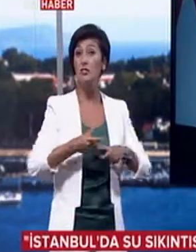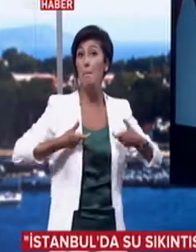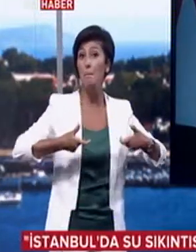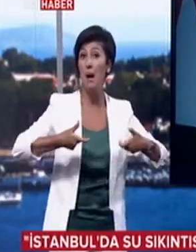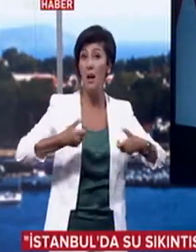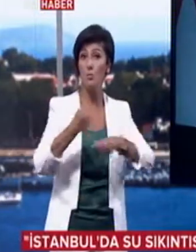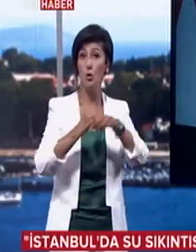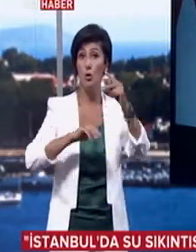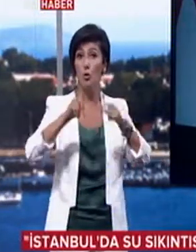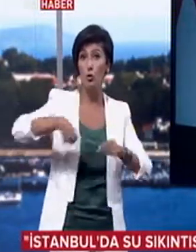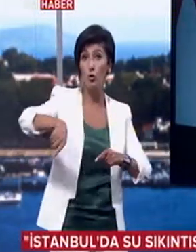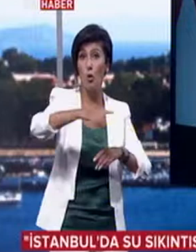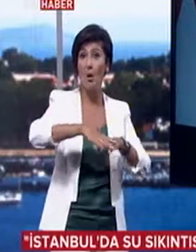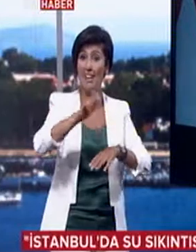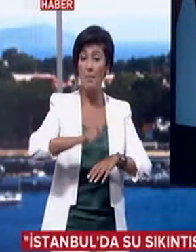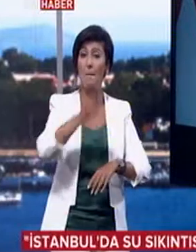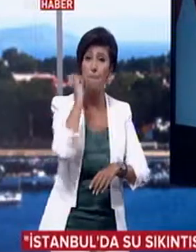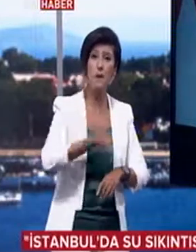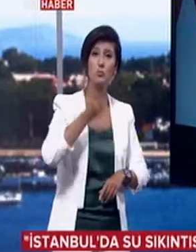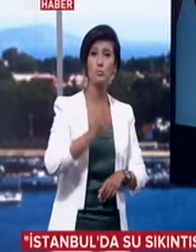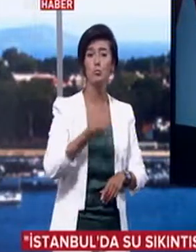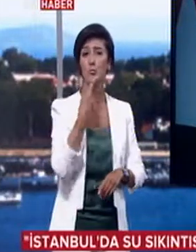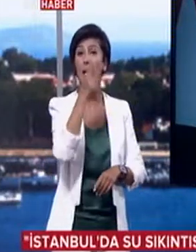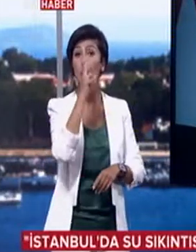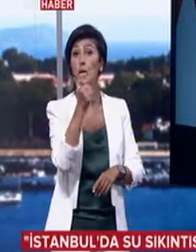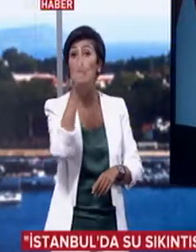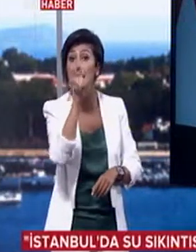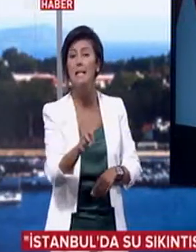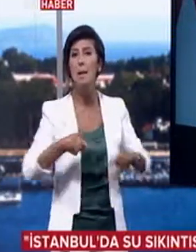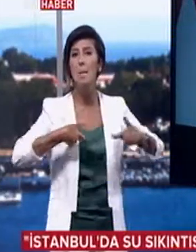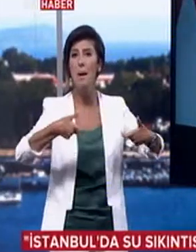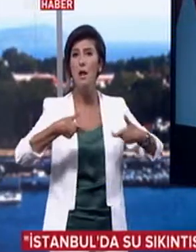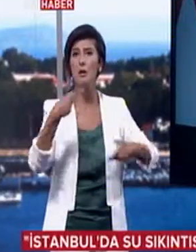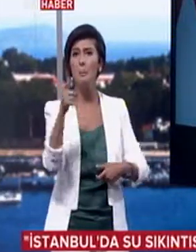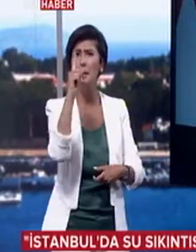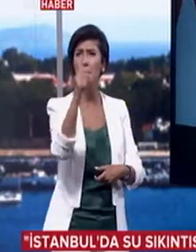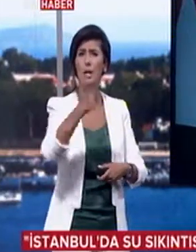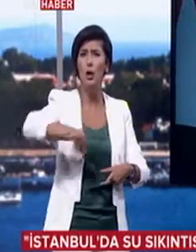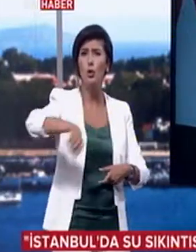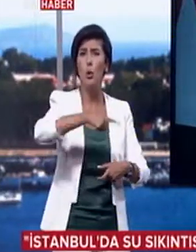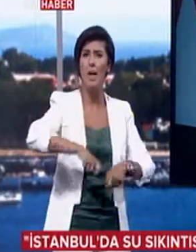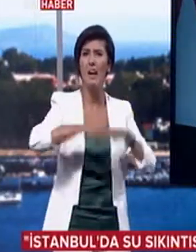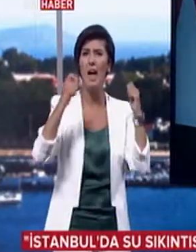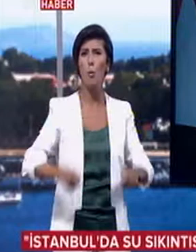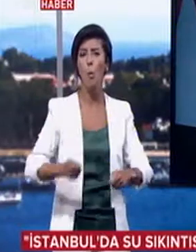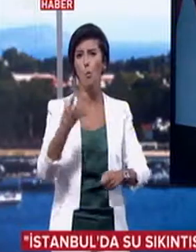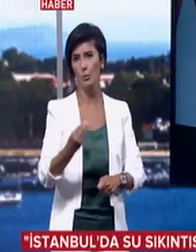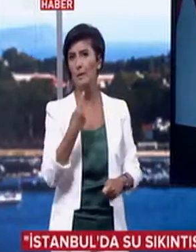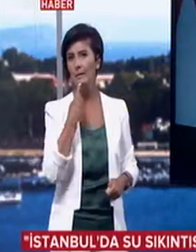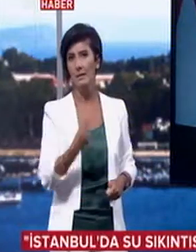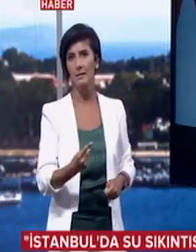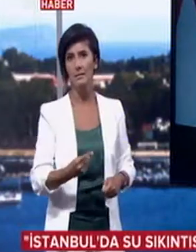bunun için baraj ve gölet yapılmasının bir mecburiyet olduğunu söyledi. 268 baraj ve 1001 göletle rekor kırdık dedi.